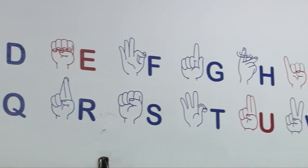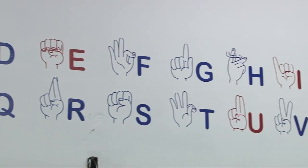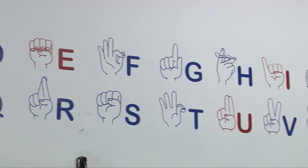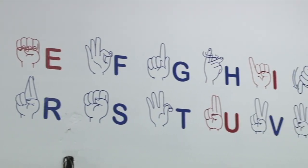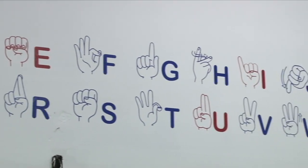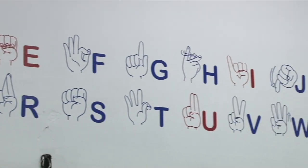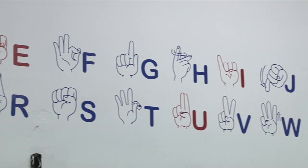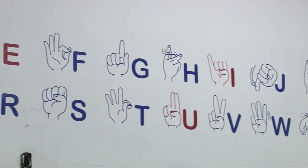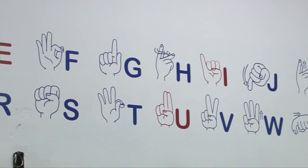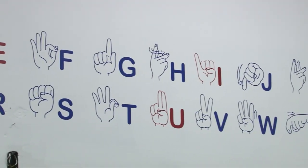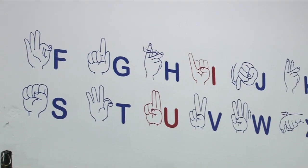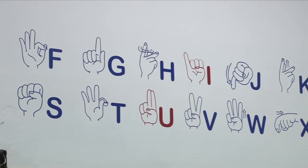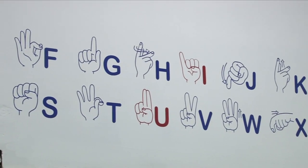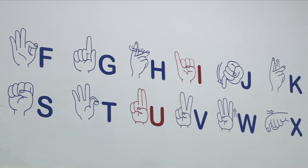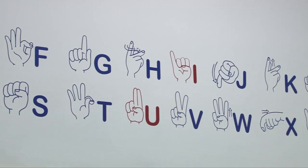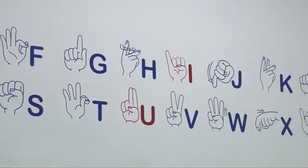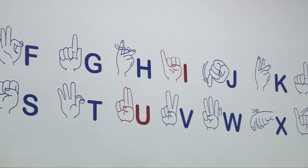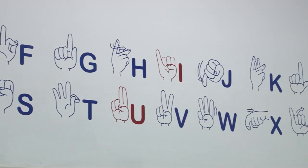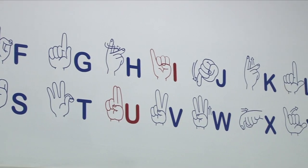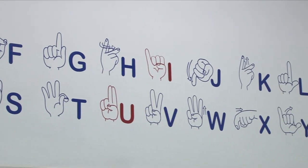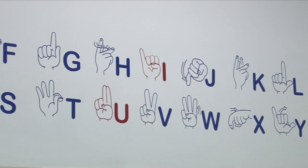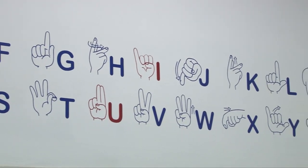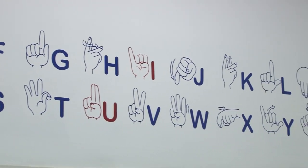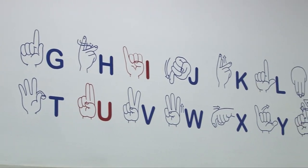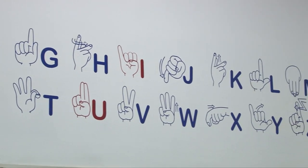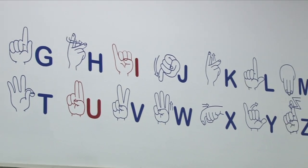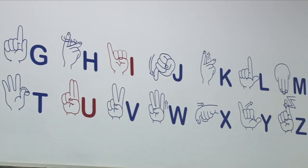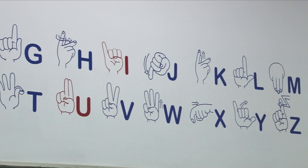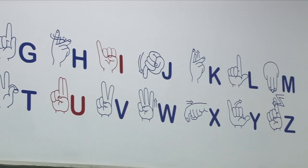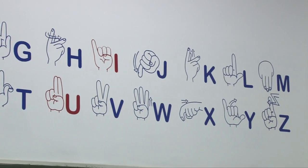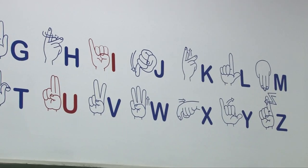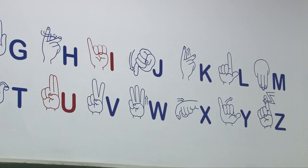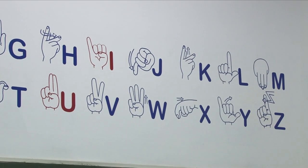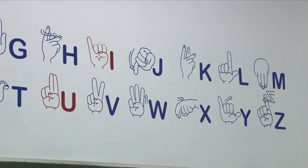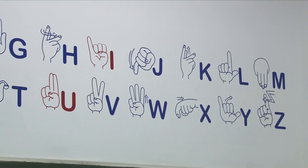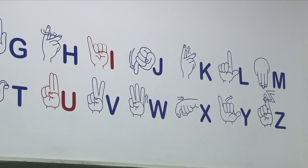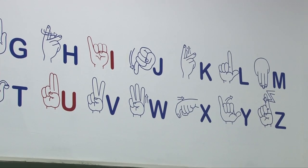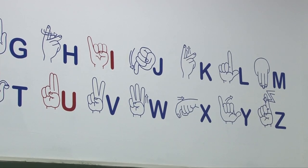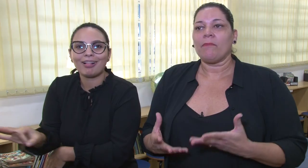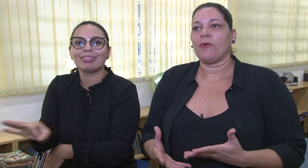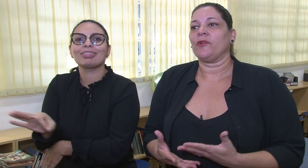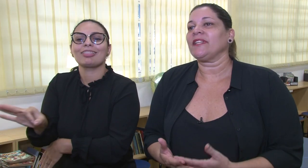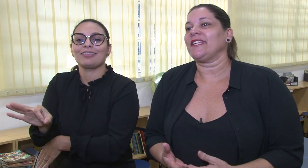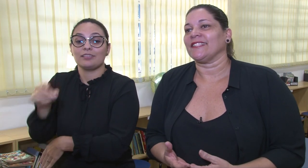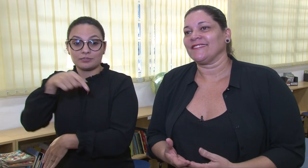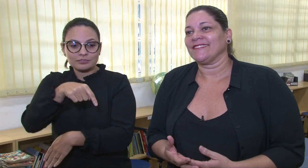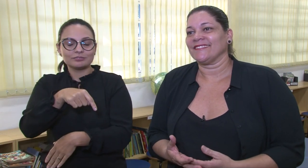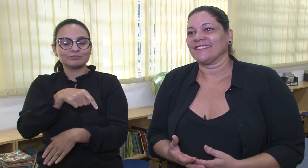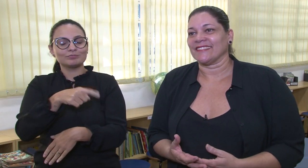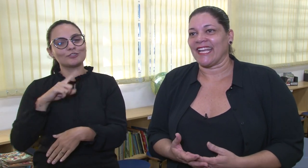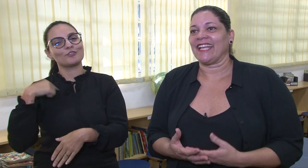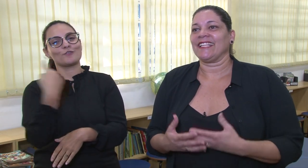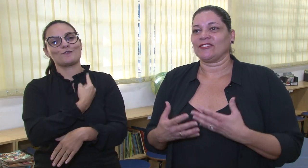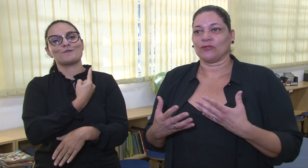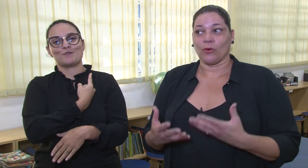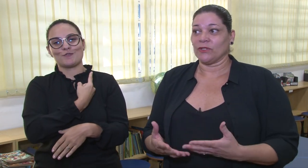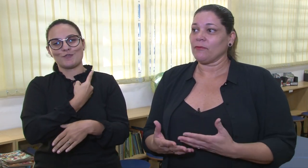comunicação realmente deles acontece efetivamente com a língua de sinais. Eles têm que sentir o apoio aqui, né, totalmente